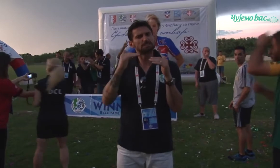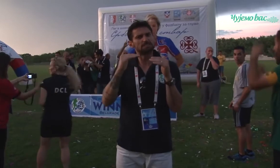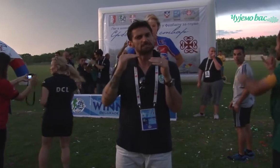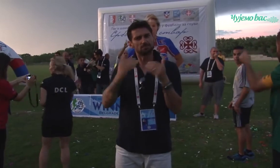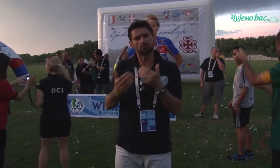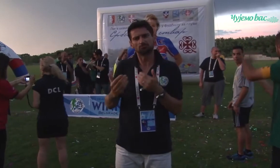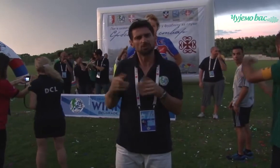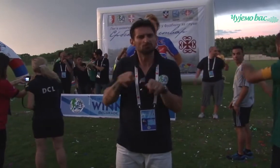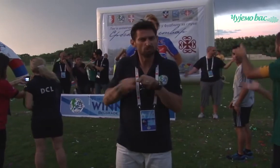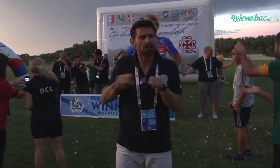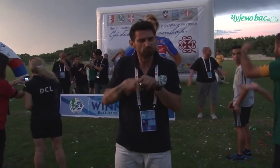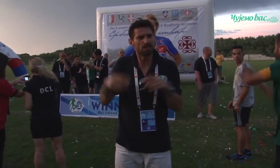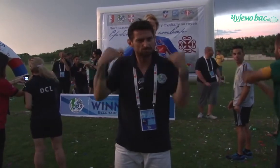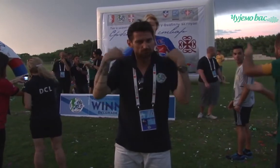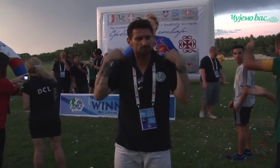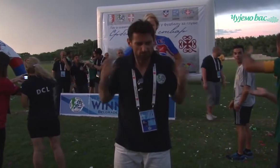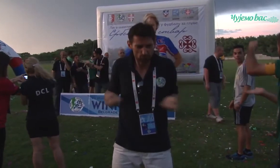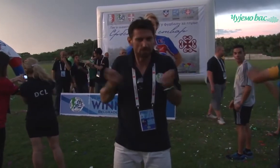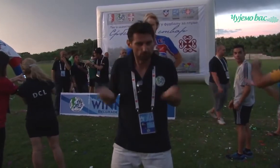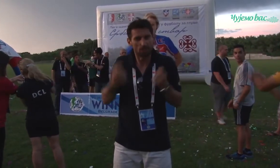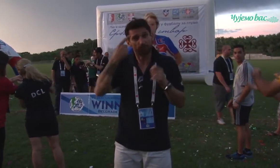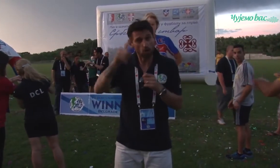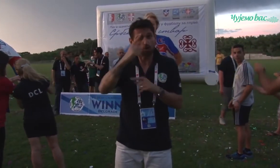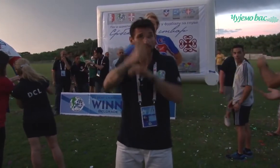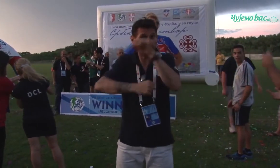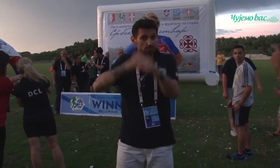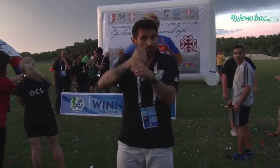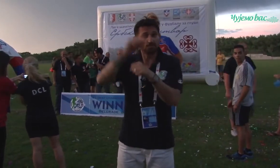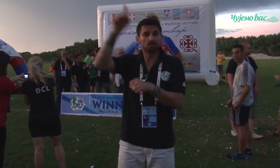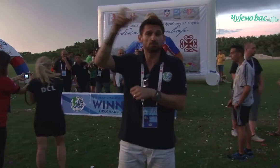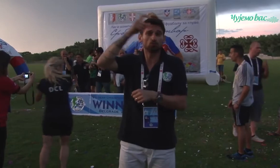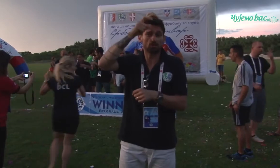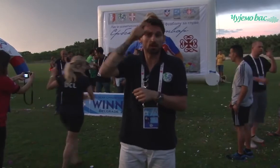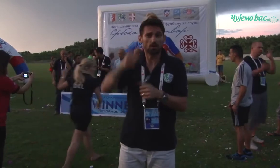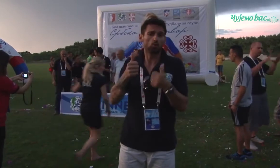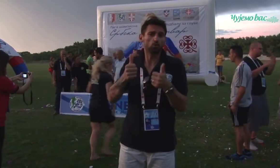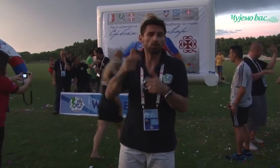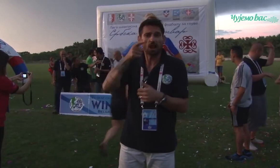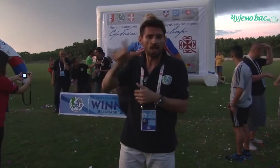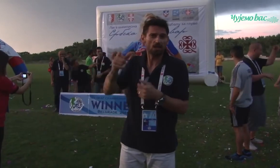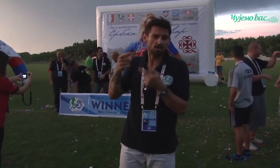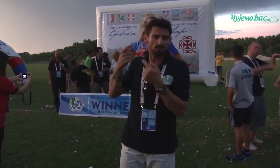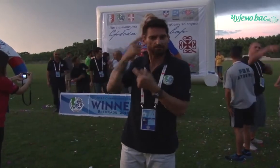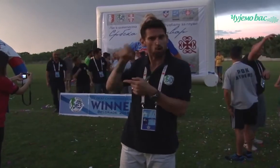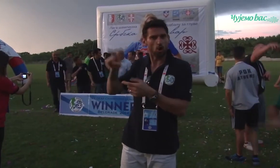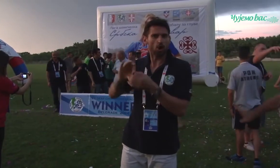Za nivo Lige šampiona Evrope mislim da moraju još malo da rade, da možda sledeće godine u